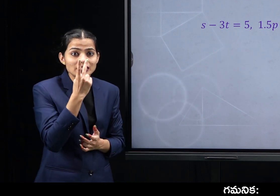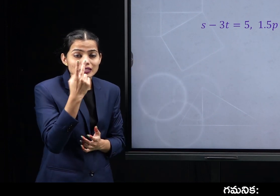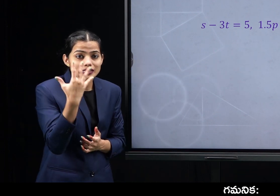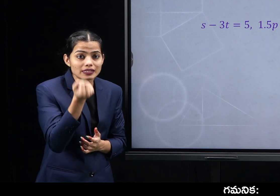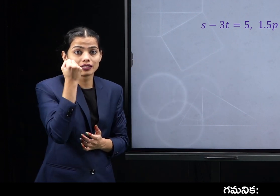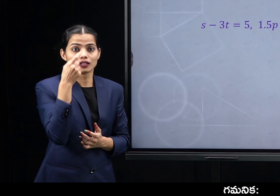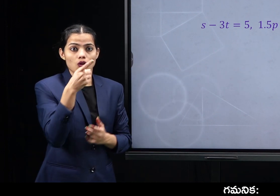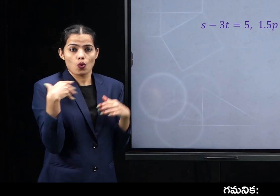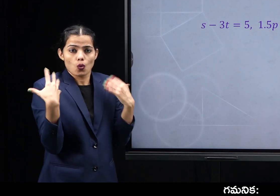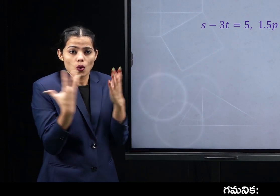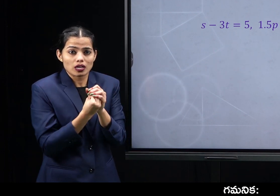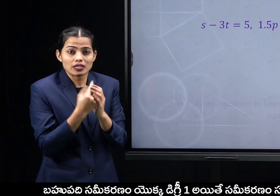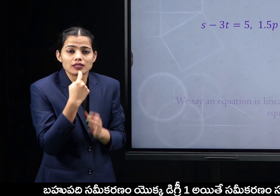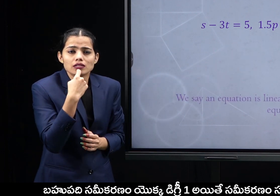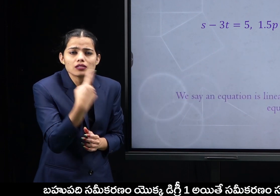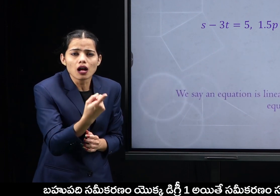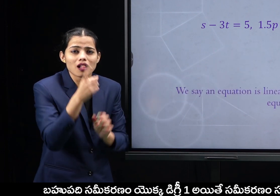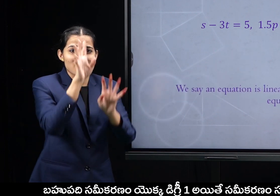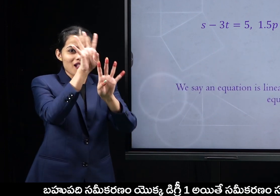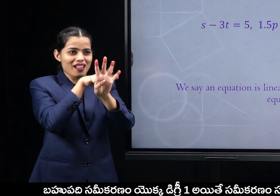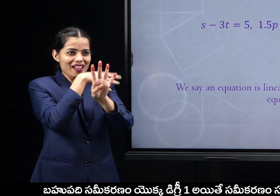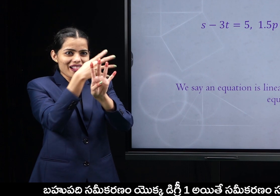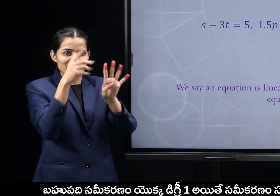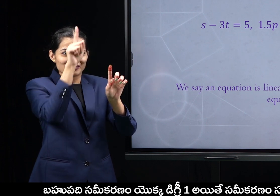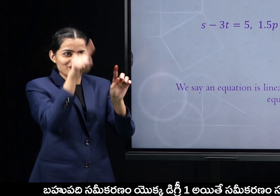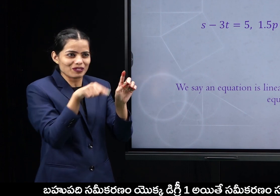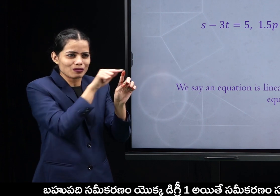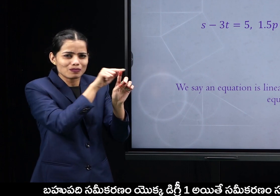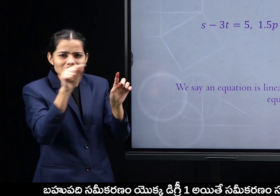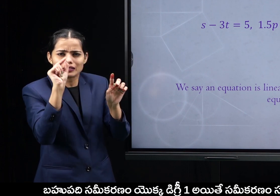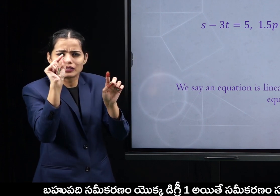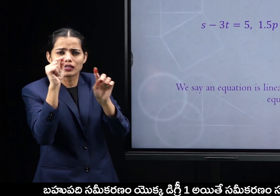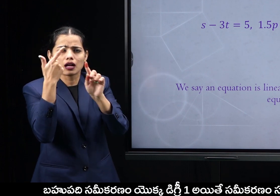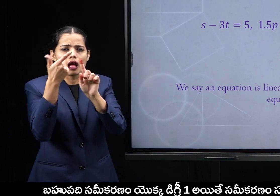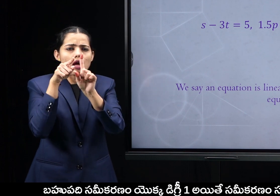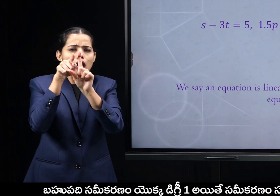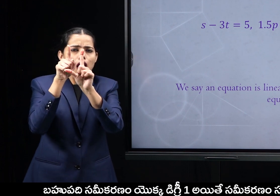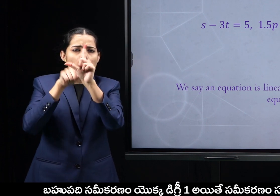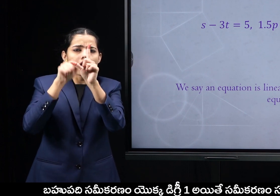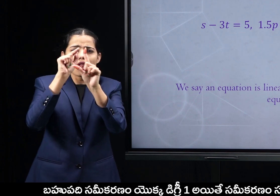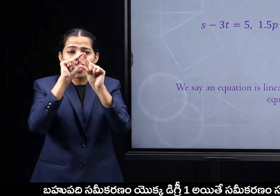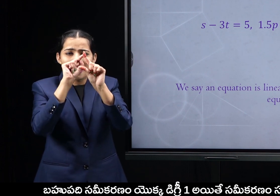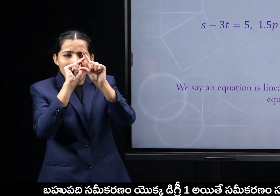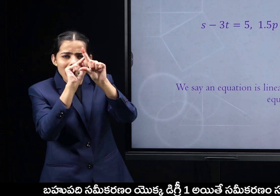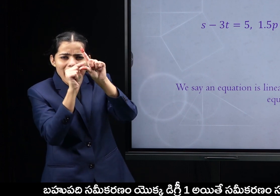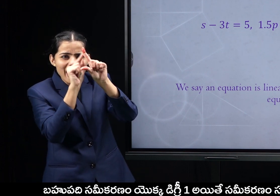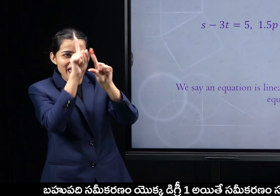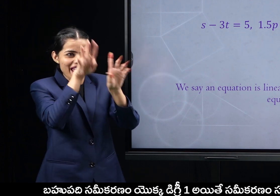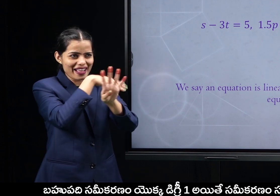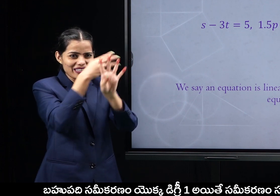గమనిక: బహుపది సమీకరణం యొక్క డిగ్రీ 1 అయితే సమీకరణం సరళంగా ఉంటుందని మనం